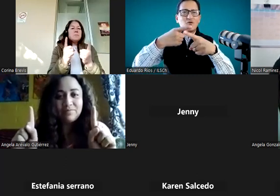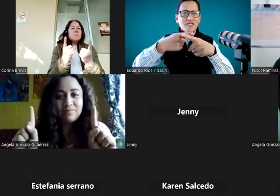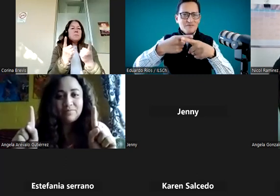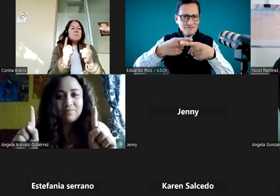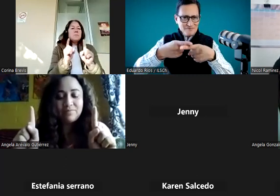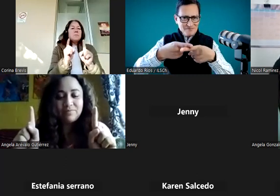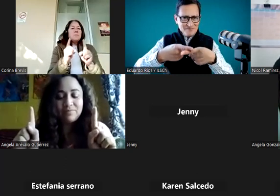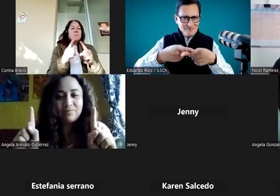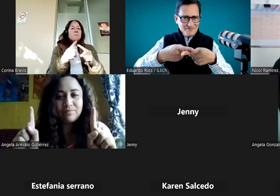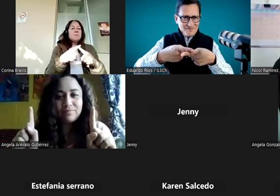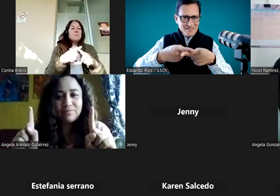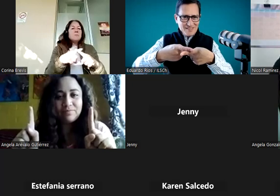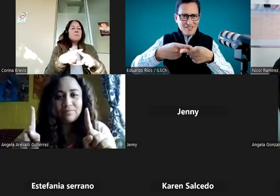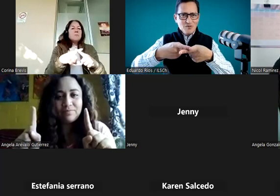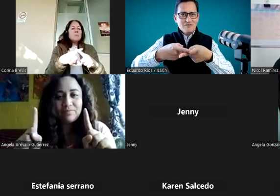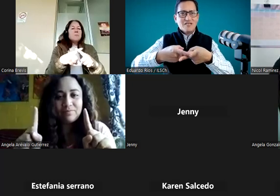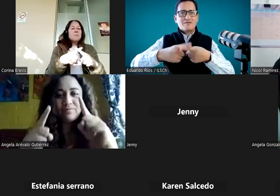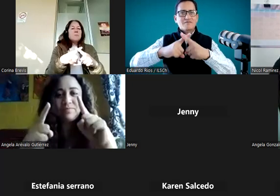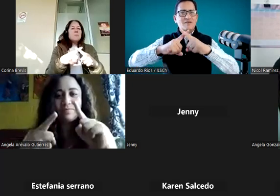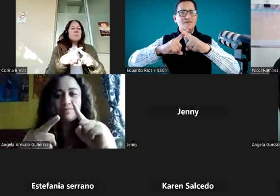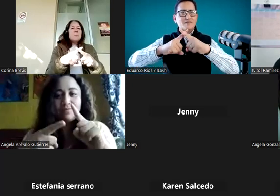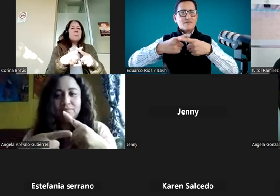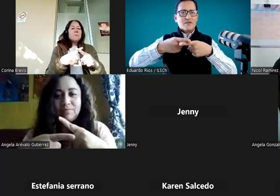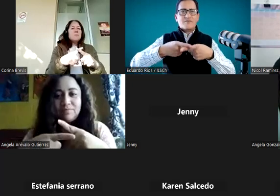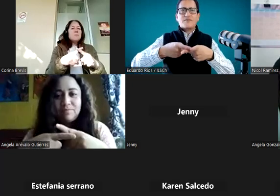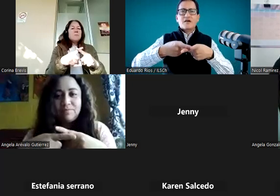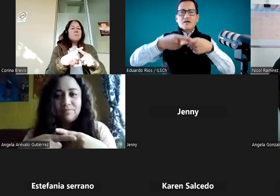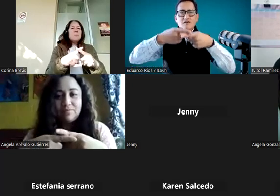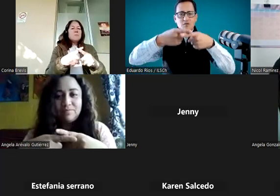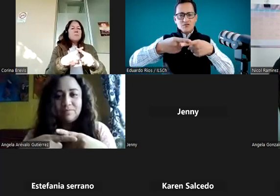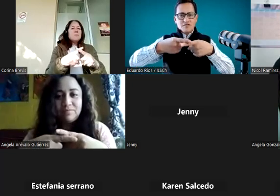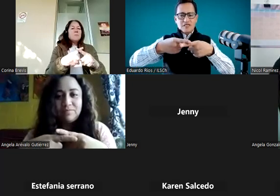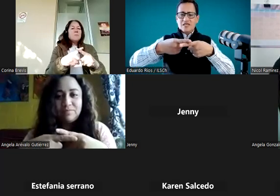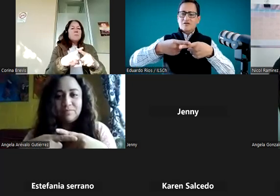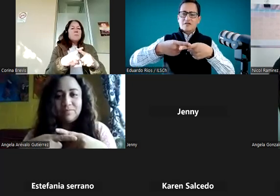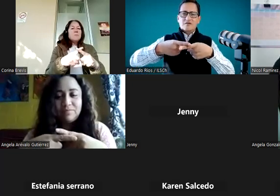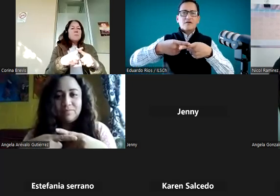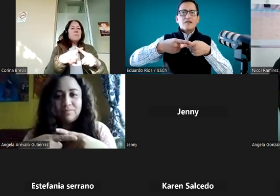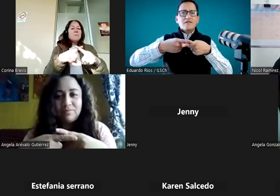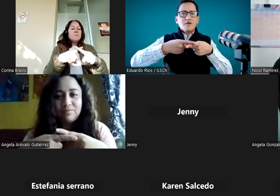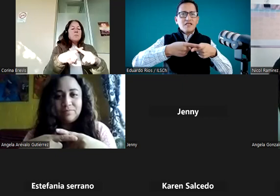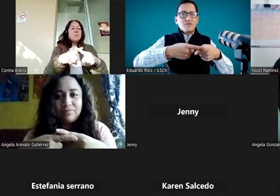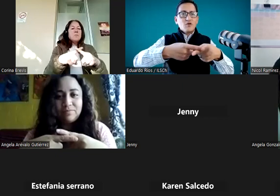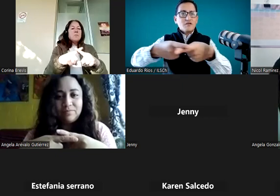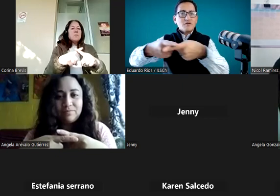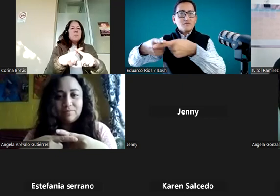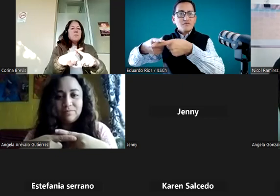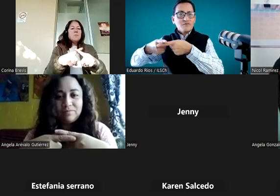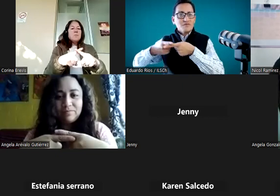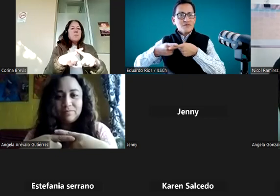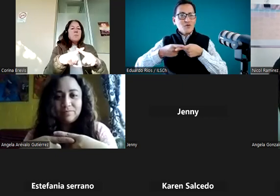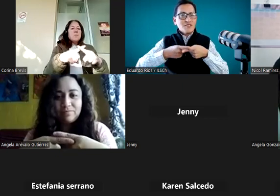Lo vamos a cruzar. Así, tal como se ve aquí. Ahí. Ya. En forma horizontal quedan los deditos. Y vamos a dar este